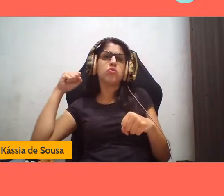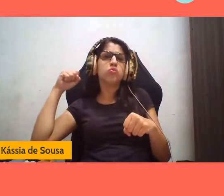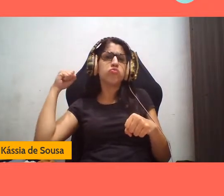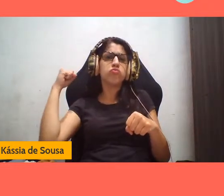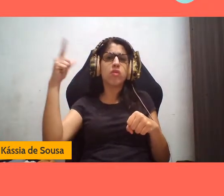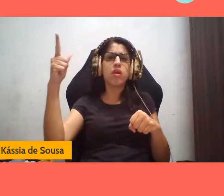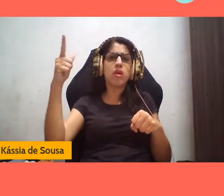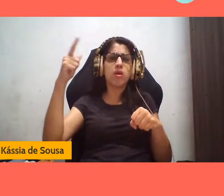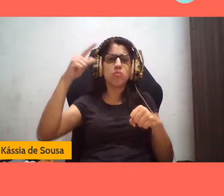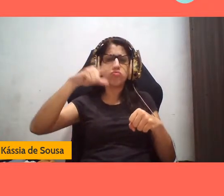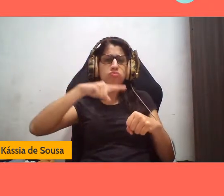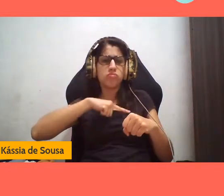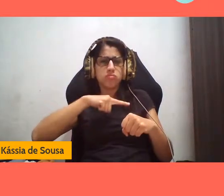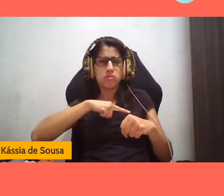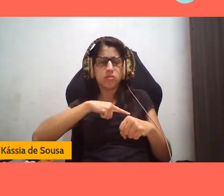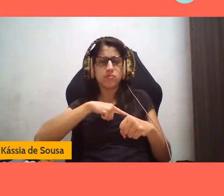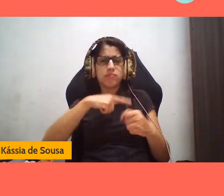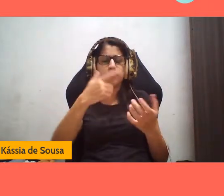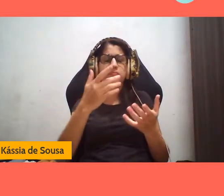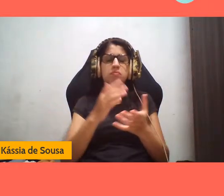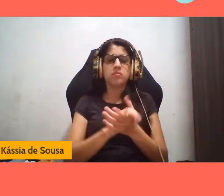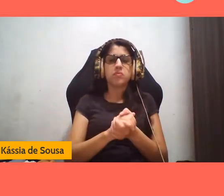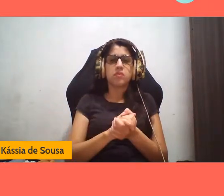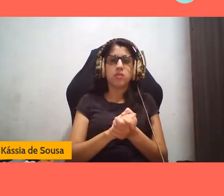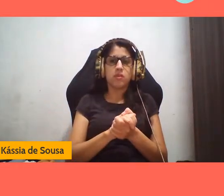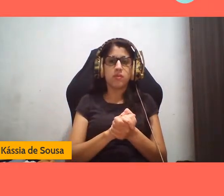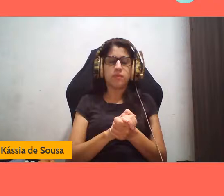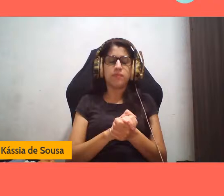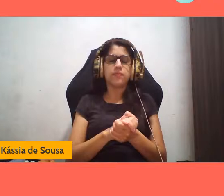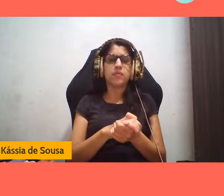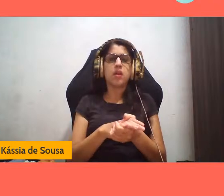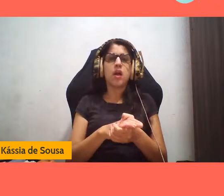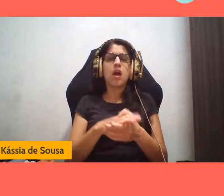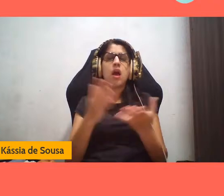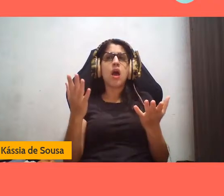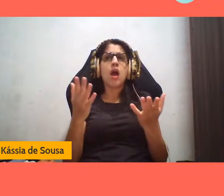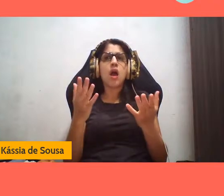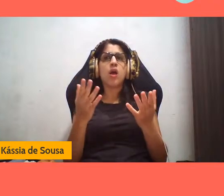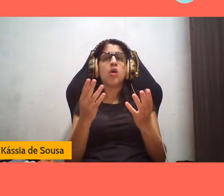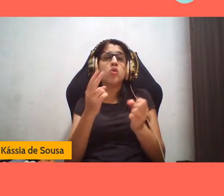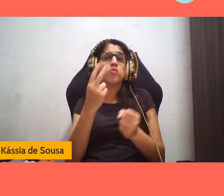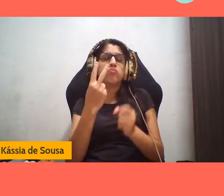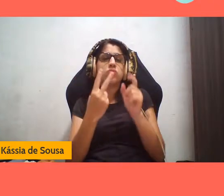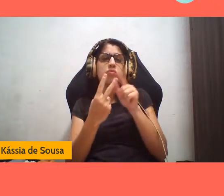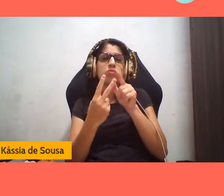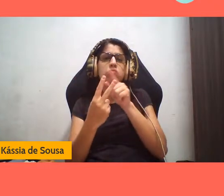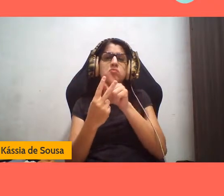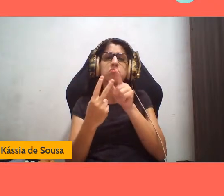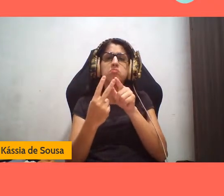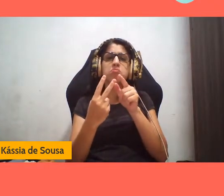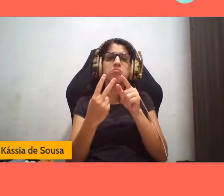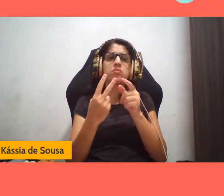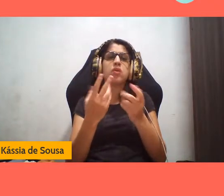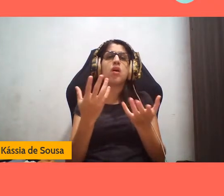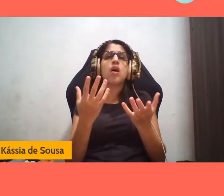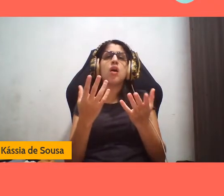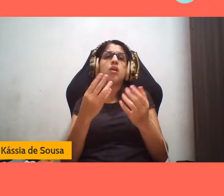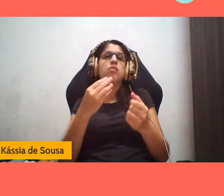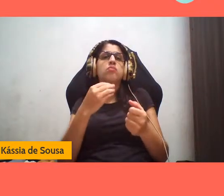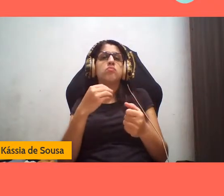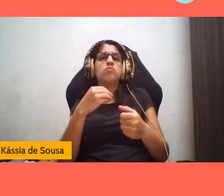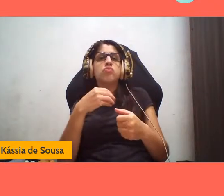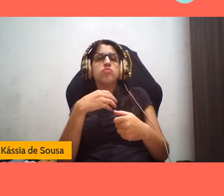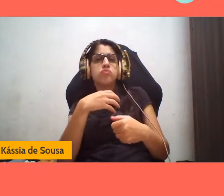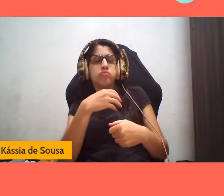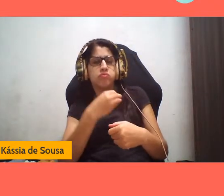Erich Fromm chama isso de os dois modos básicos de existência, o modo